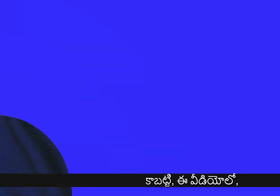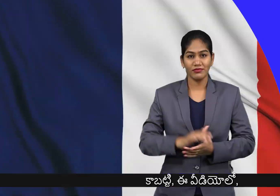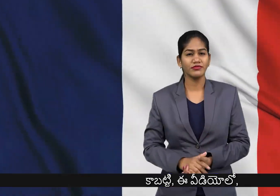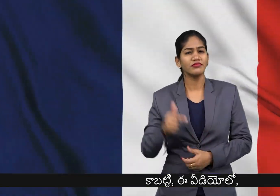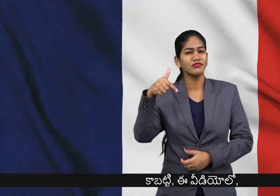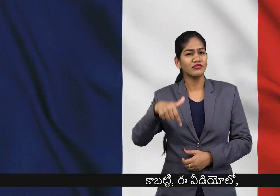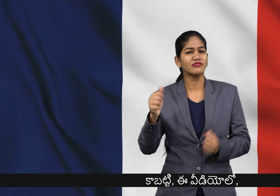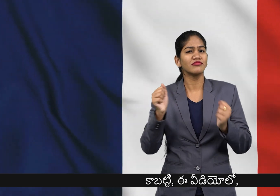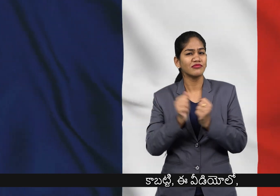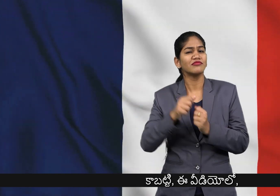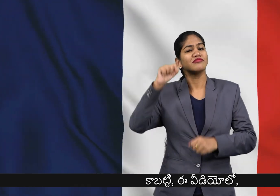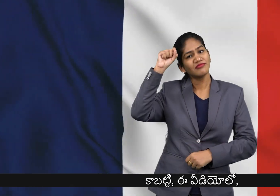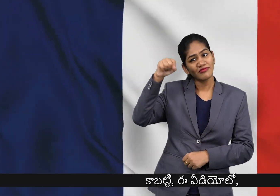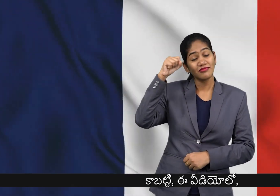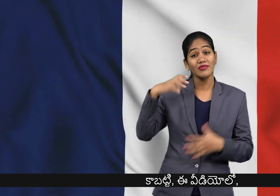కాబట్టి ఈ వీడియోలో